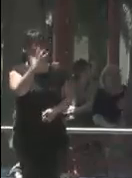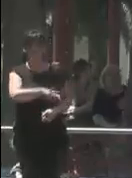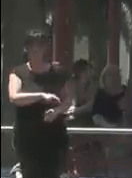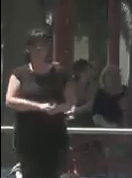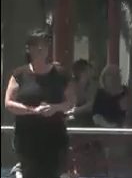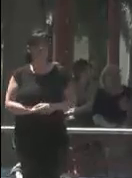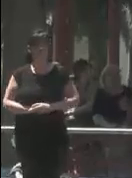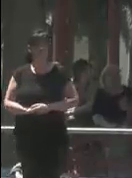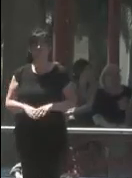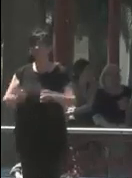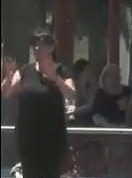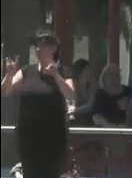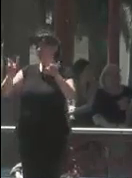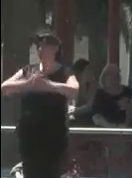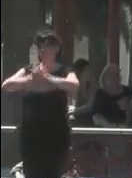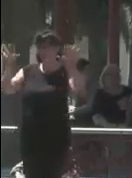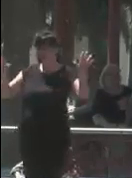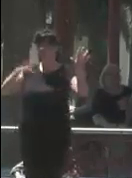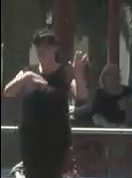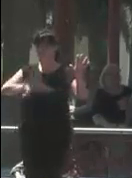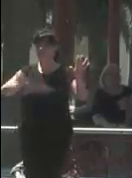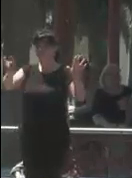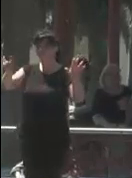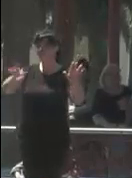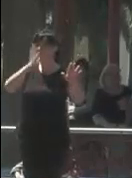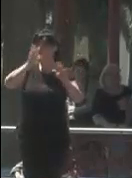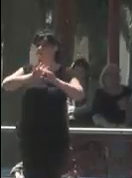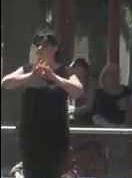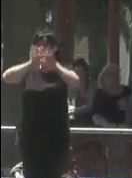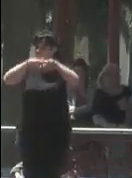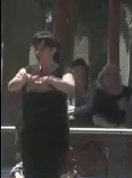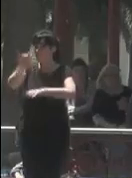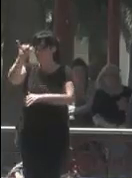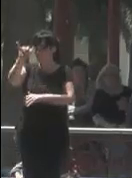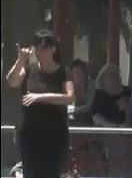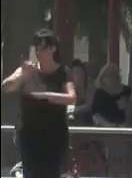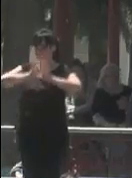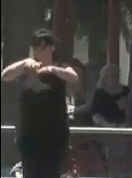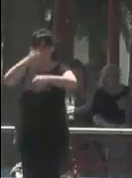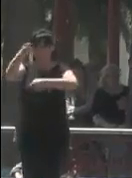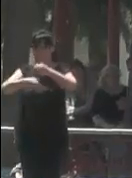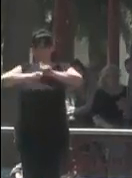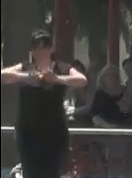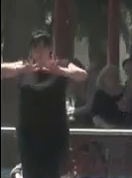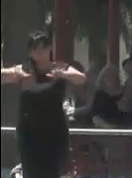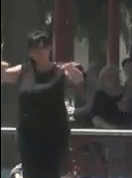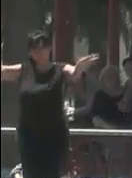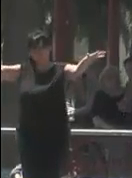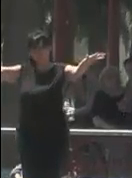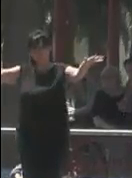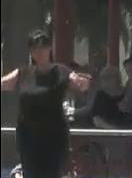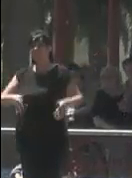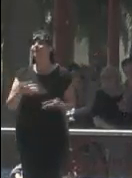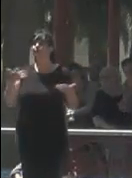E claro que sí, claro que se pode, que hai unha marea, que sigue medrando, que sigue crecendo, que é a marea